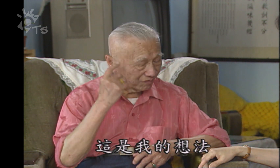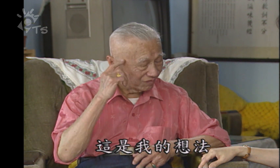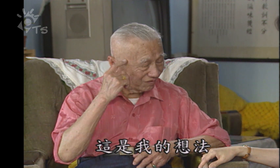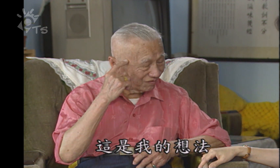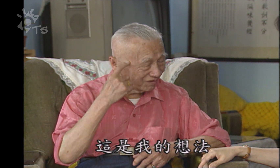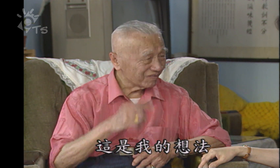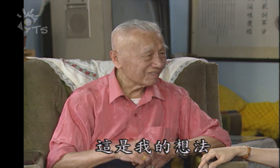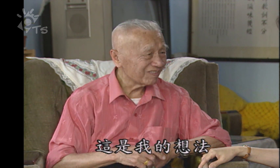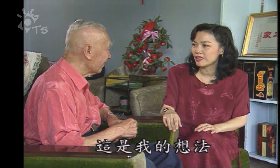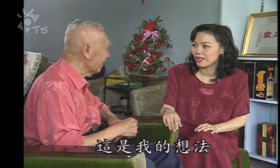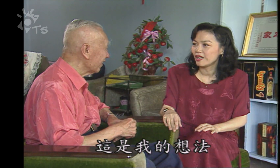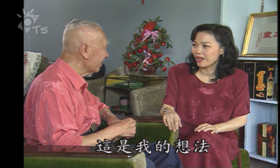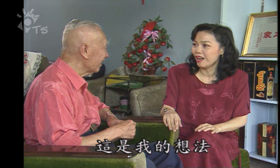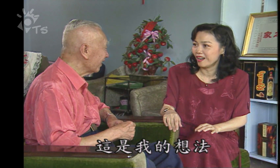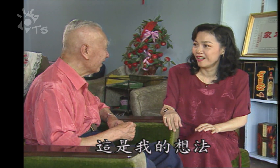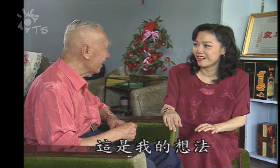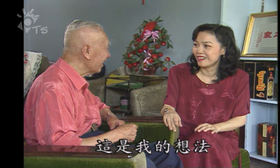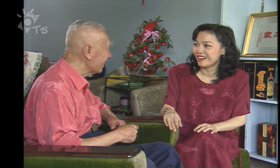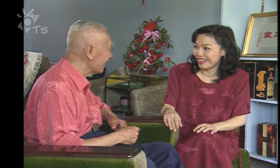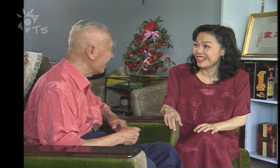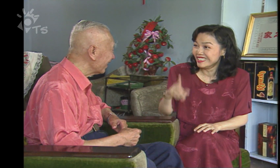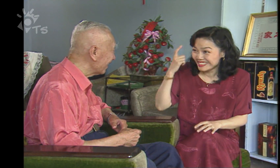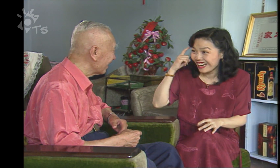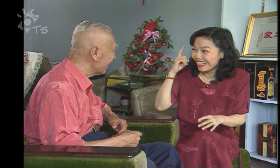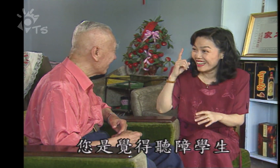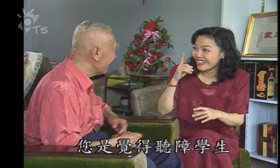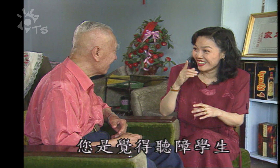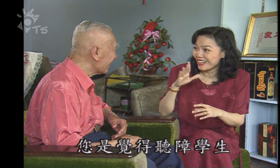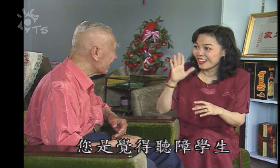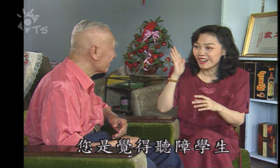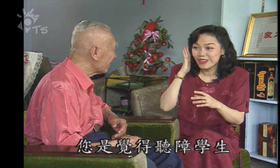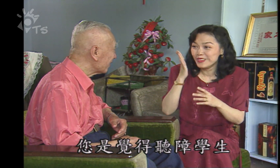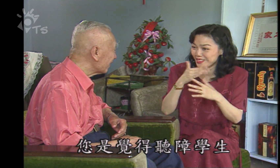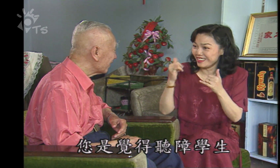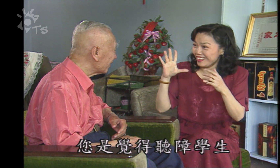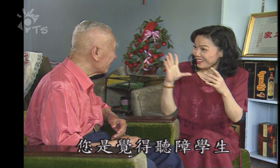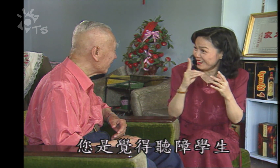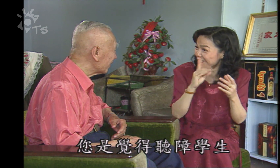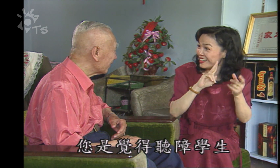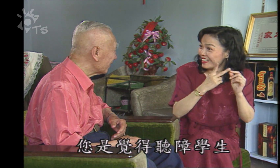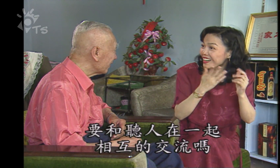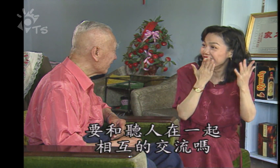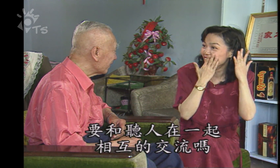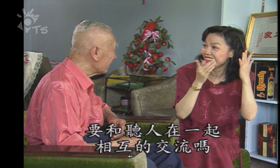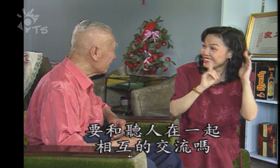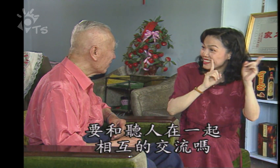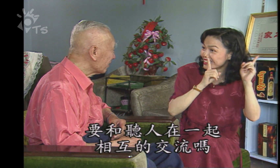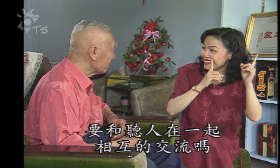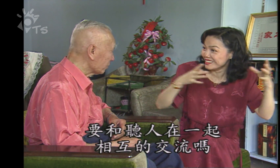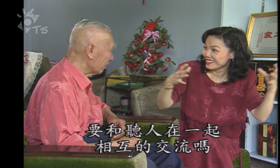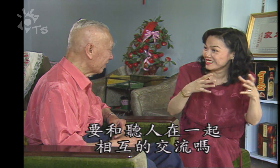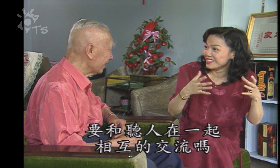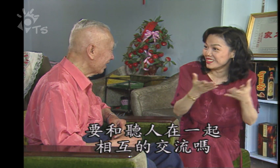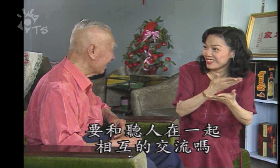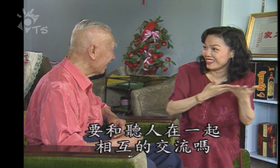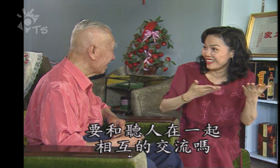这是我的想法。 是，您是觉得听障学生要和听人在一起相互的交流